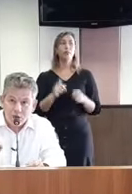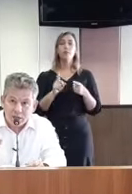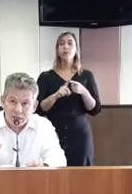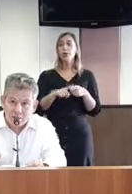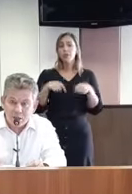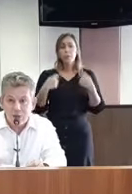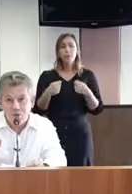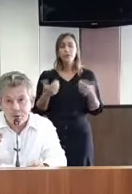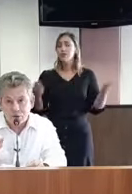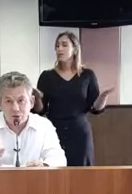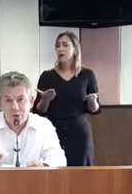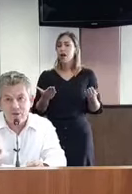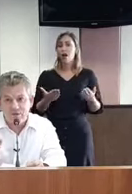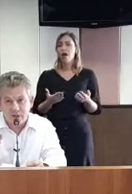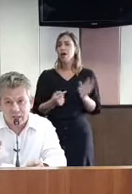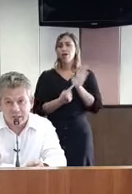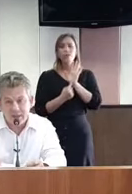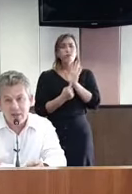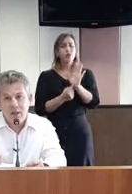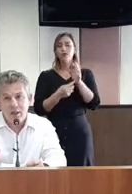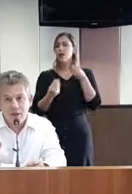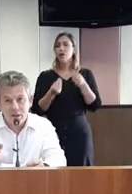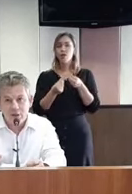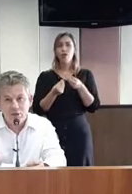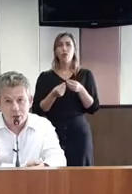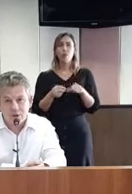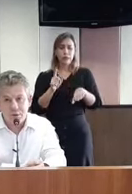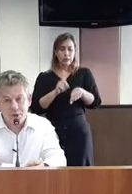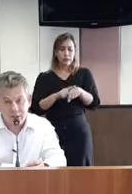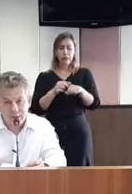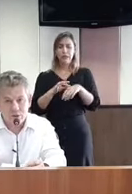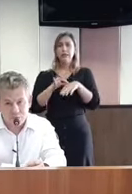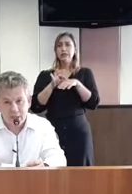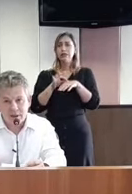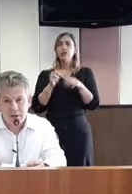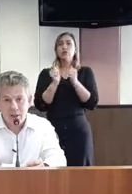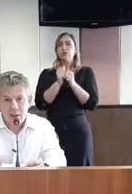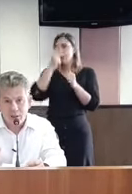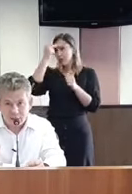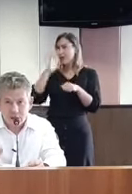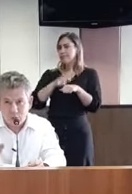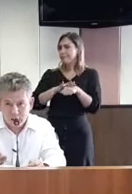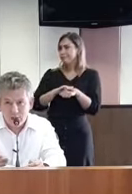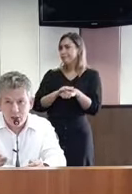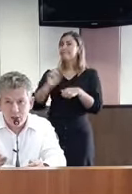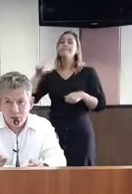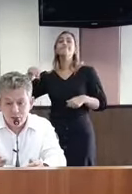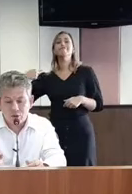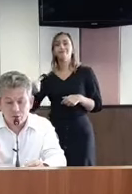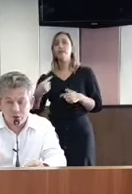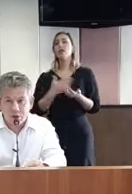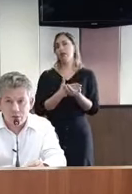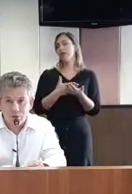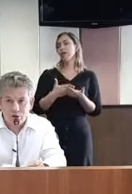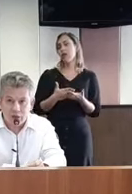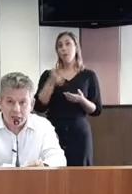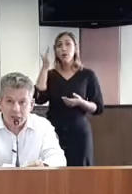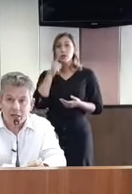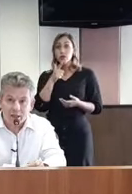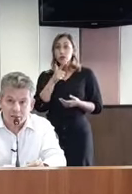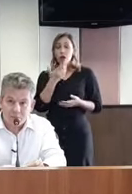lidam diretamente com pessoas infectadas e lidam nos nossos hospitais. Na sequência, nós